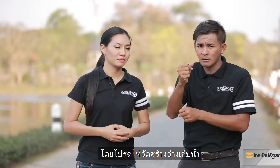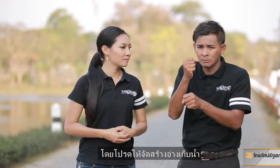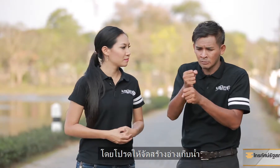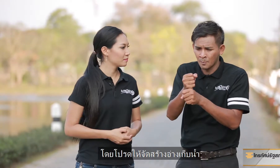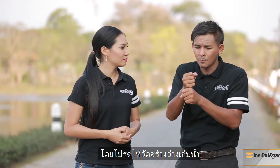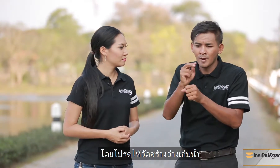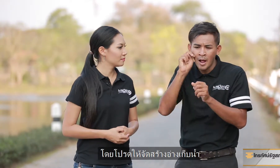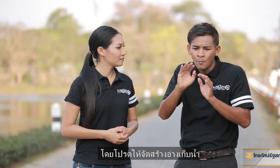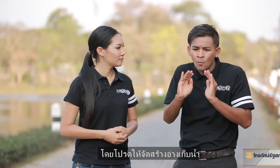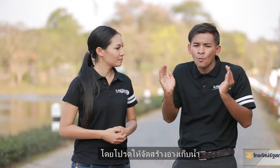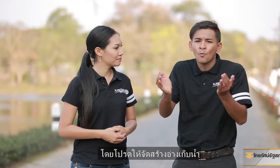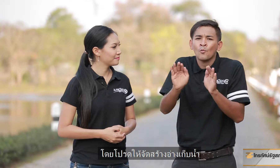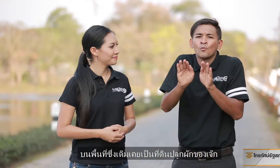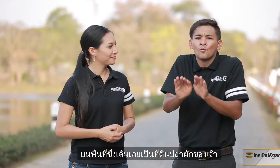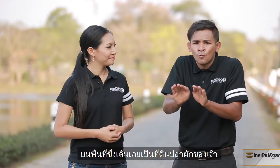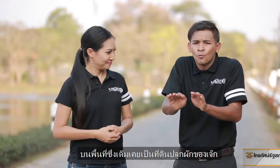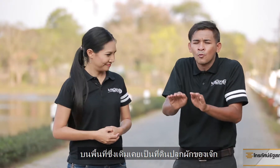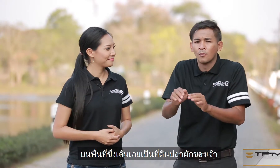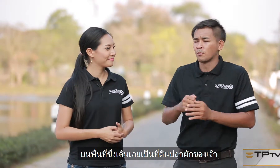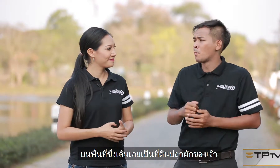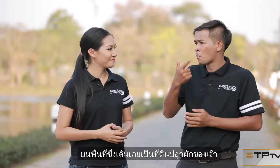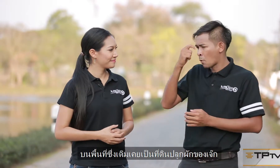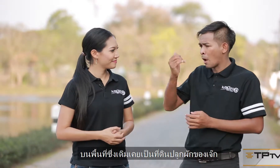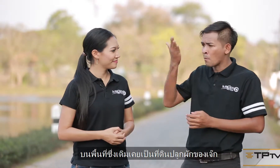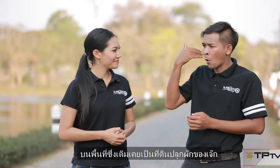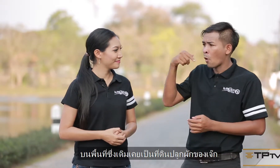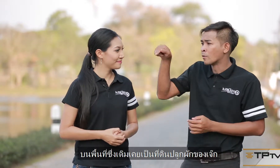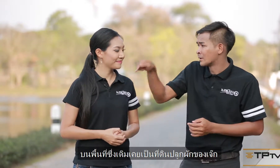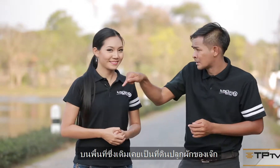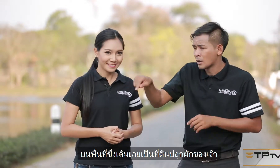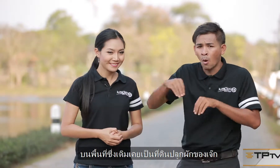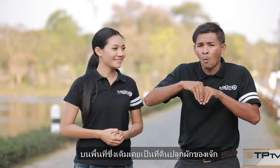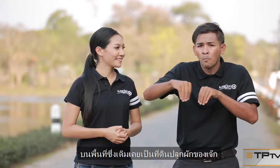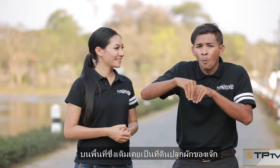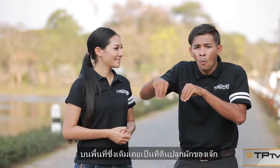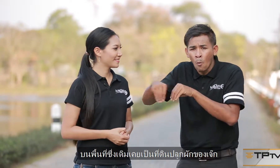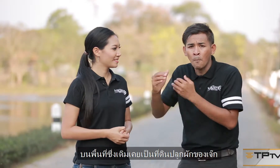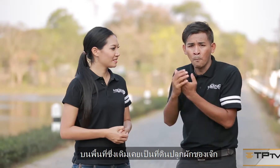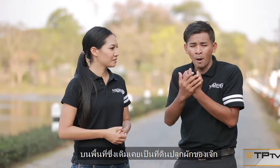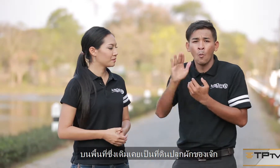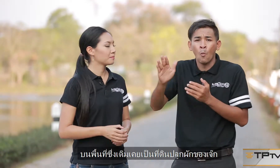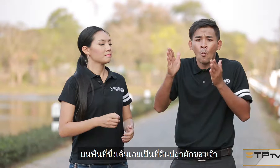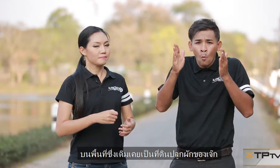างอ่างเก็บน้ำบนพื้นที่ซึ่งเดิมเคยเป็นที่ดินปลูกผักของเจ๊กโ